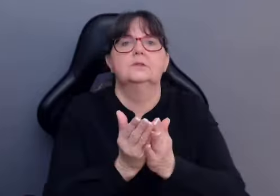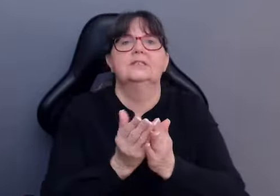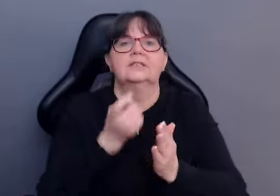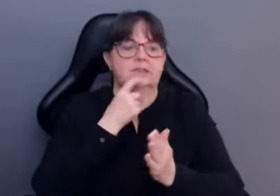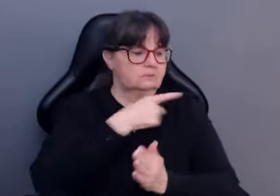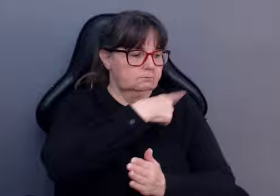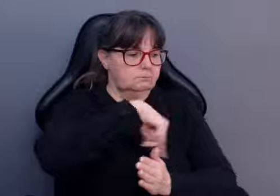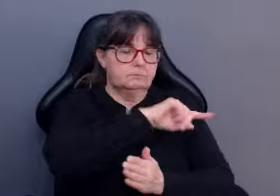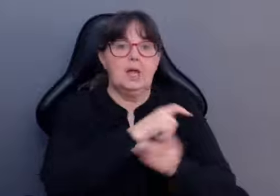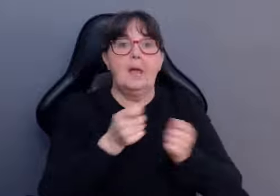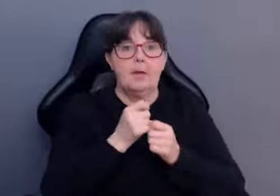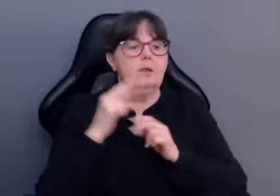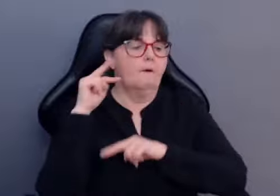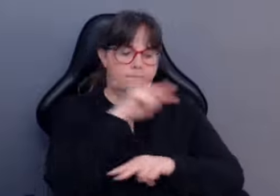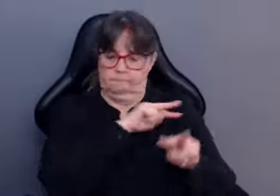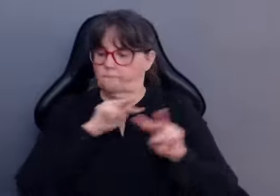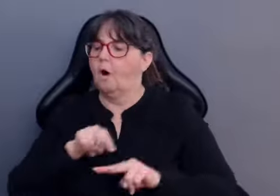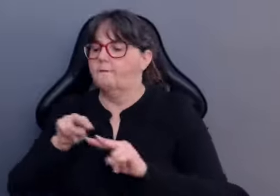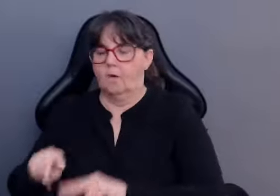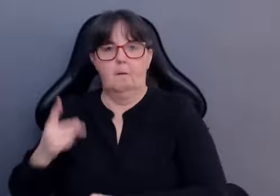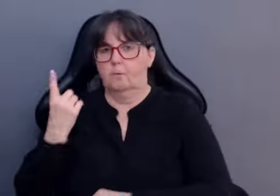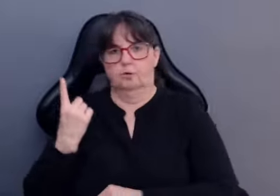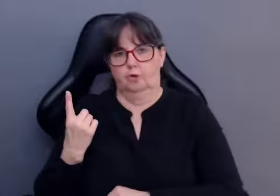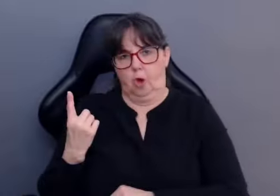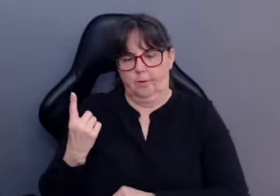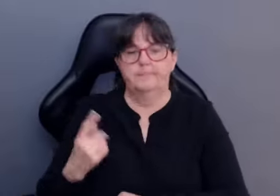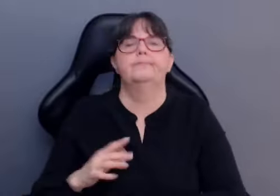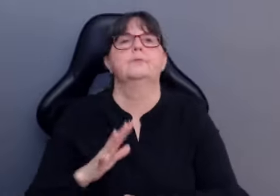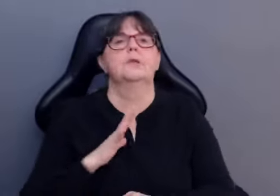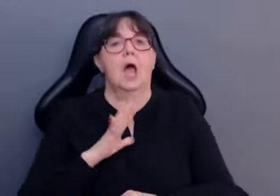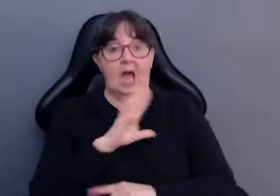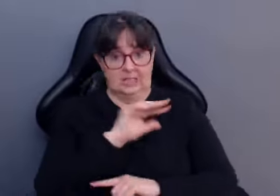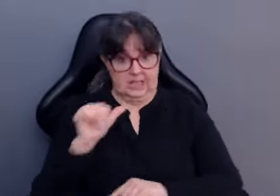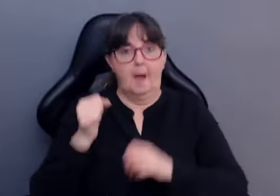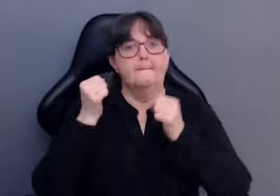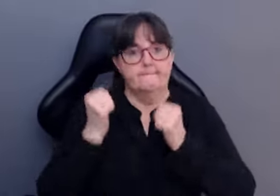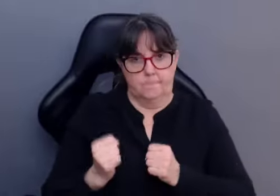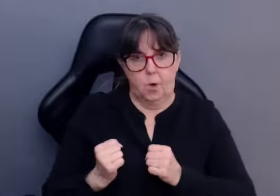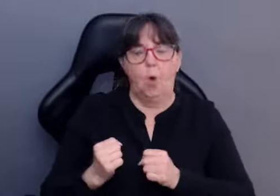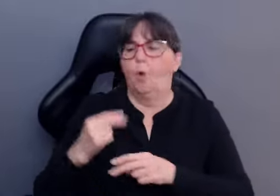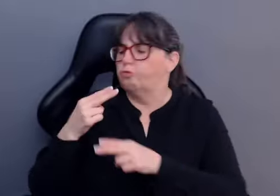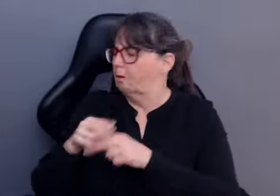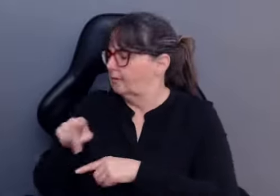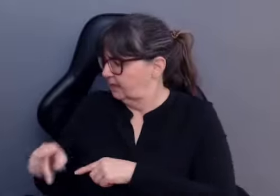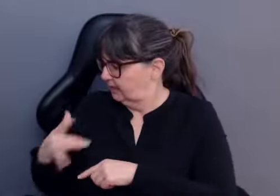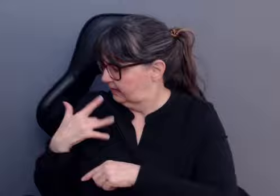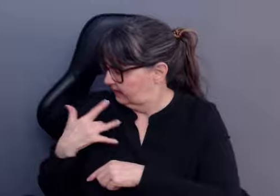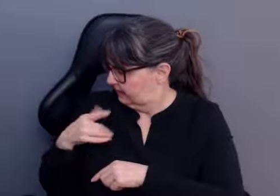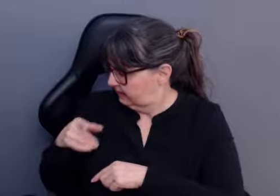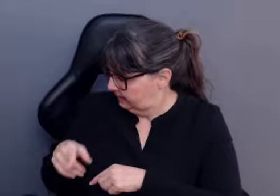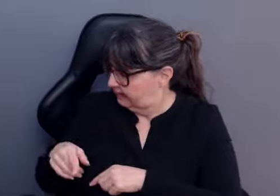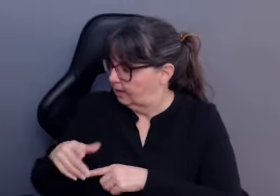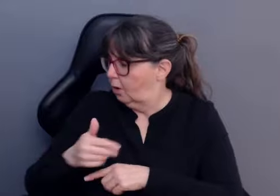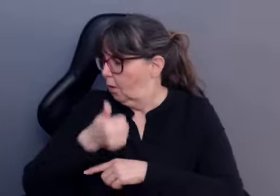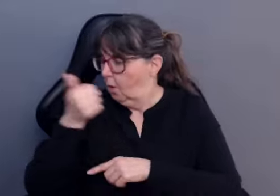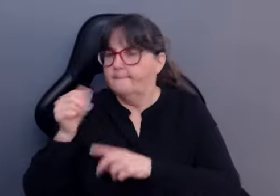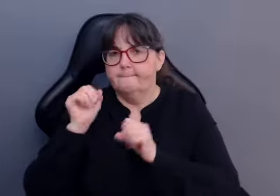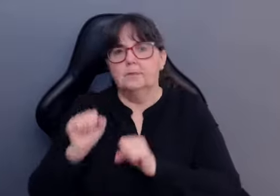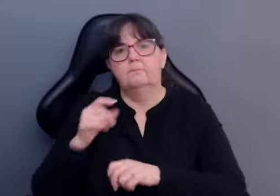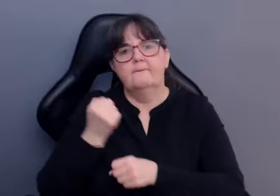administrateurs. Le conseil d'administration peut désigner tout autre membre du conseil pour exercer cette